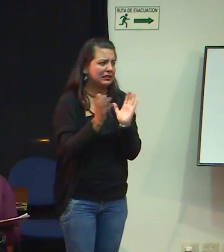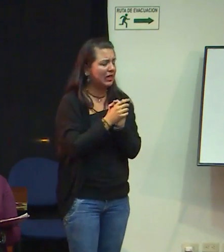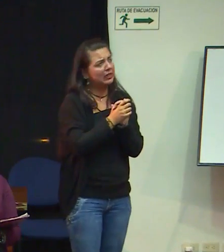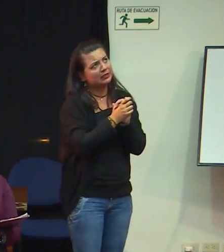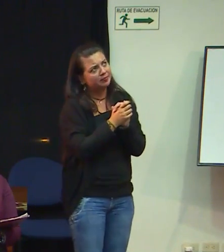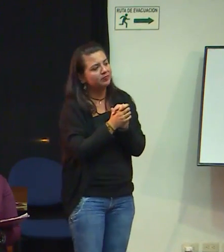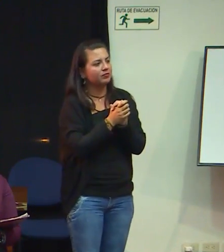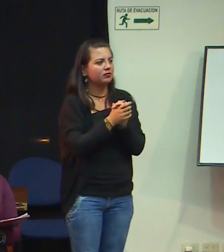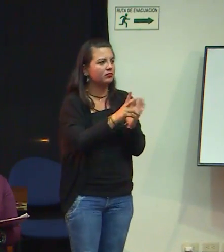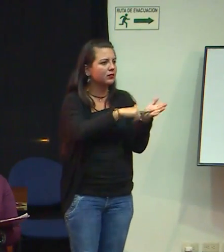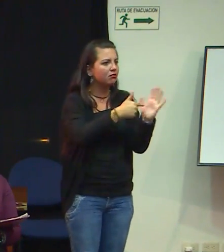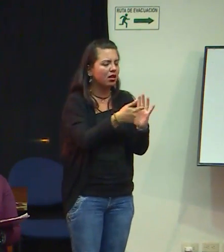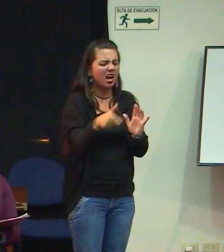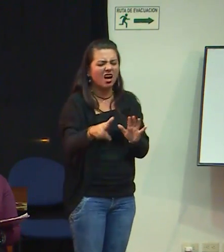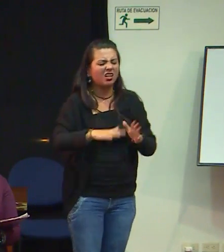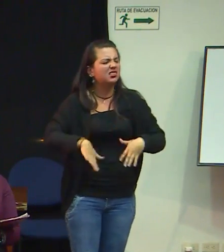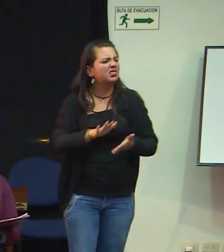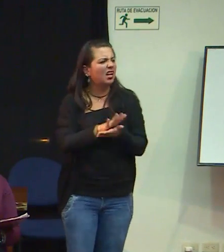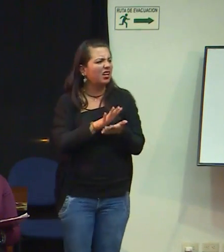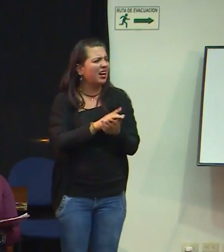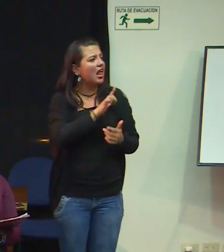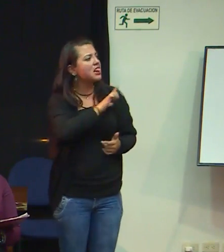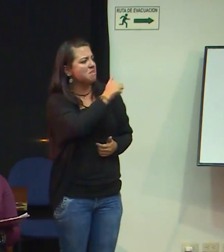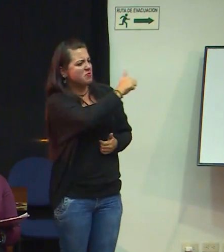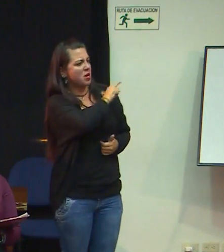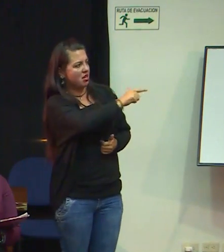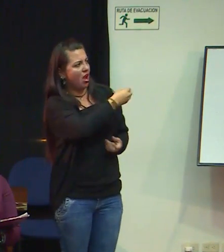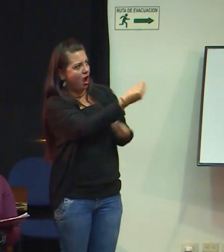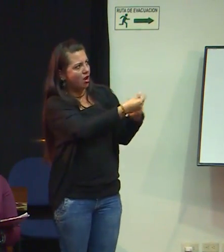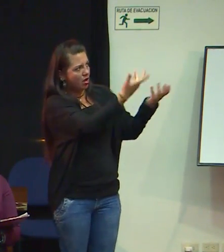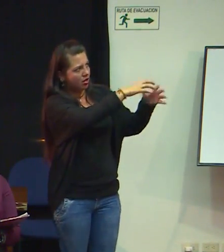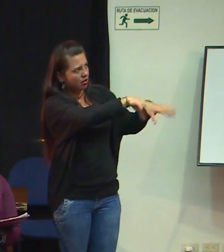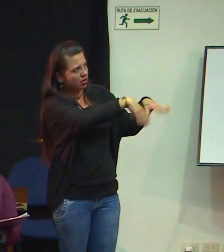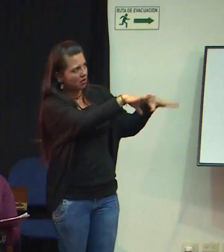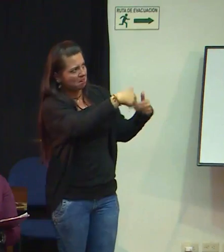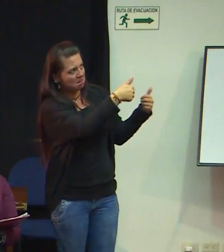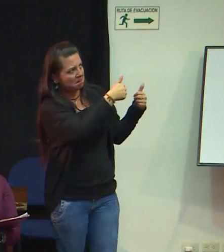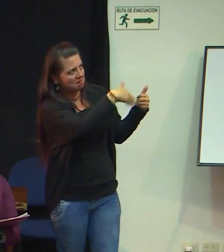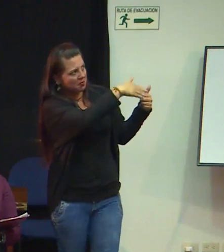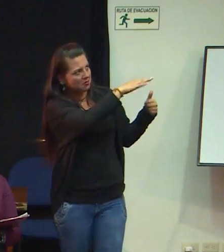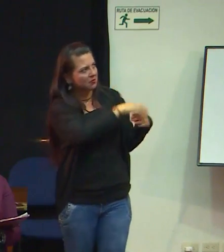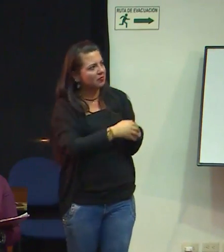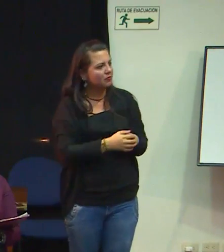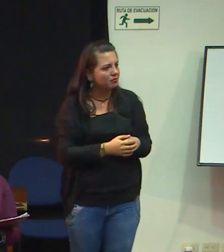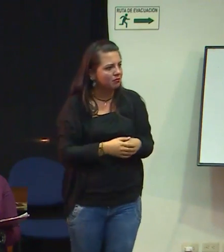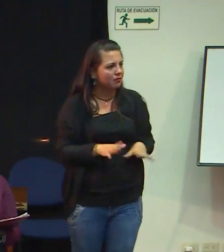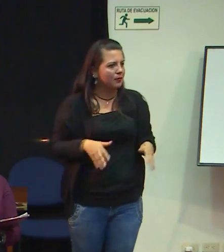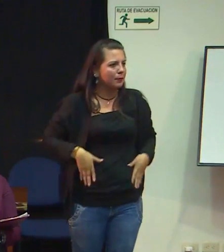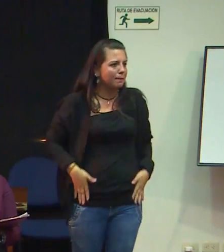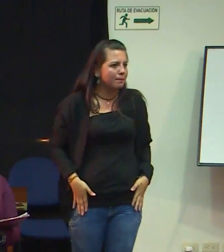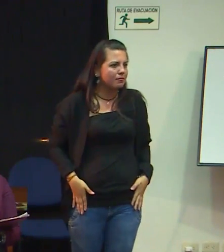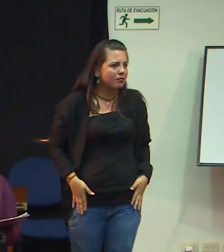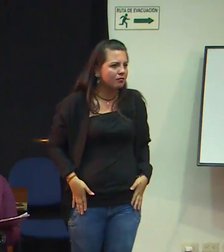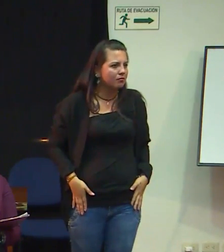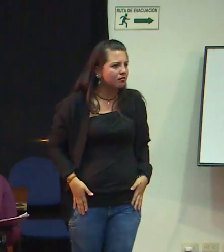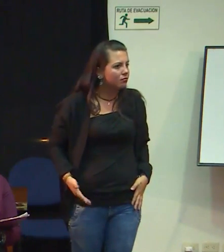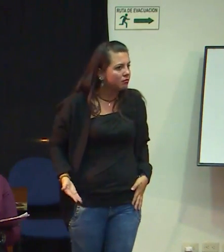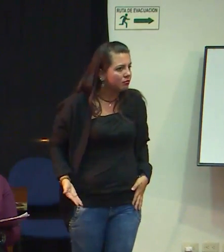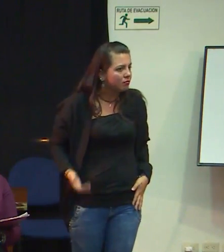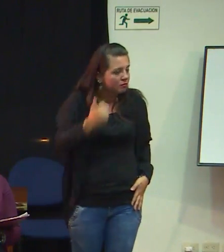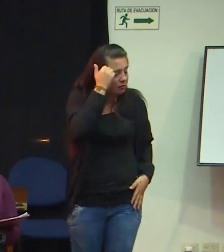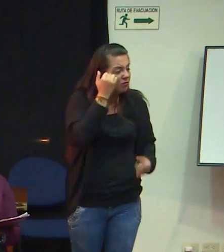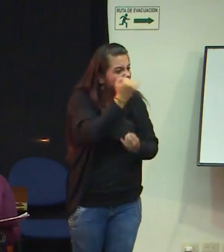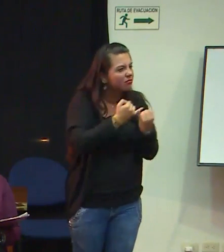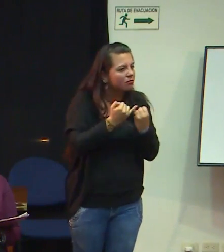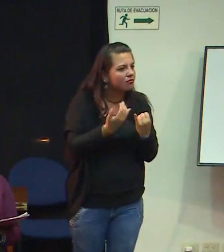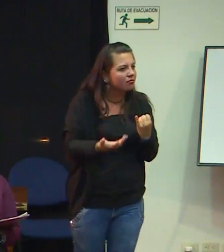de que aquí no pasa nada, dejemos a los líderes estudiantiles hacer todo, ¿sí? Y es como ese llamado de que ¿cuál es la identidad de los profesores?